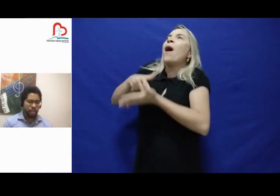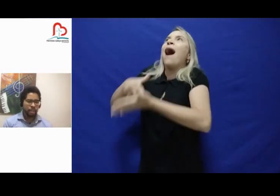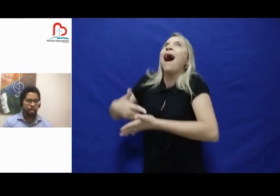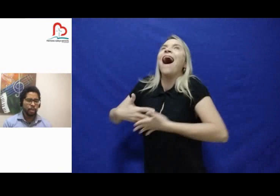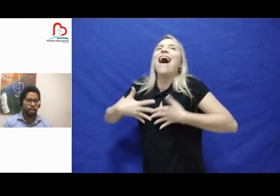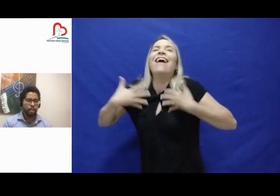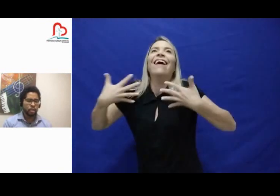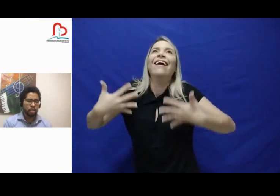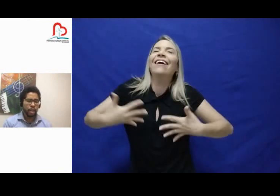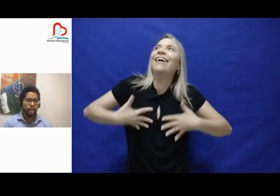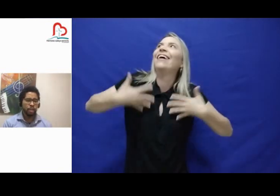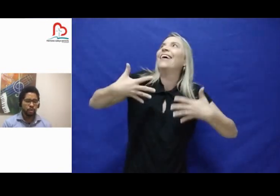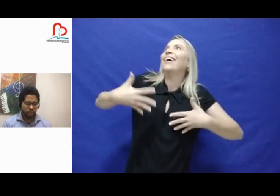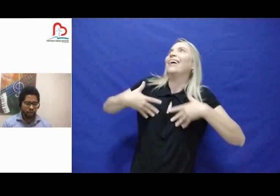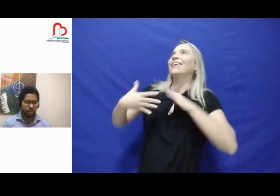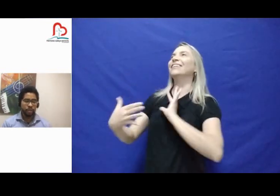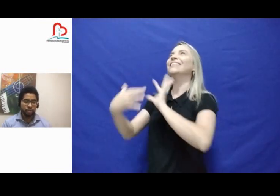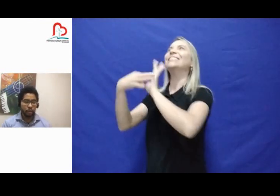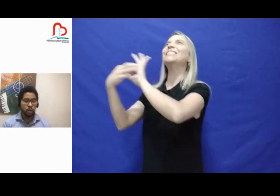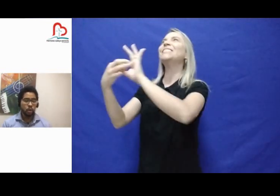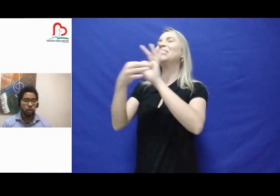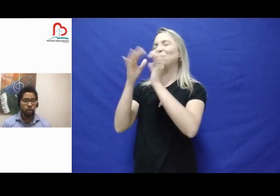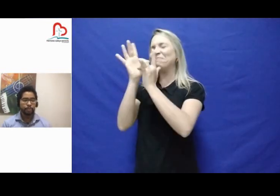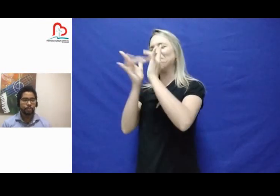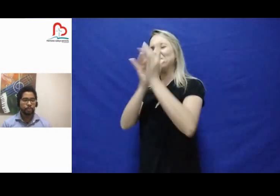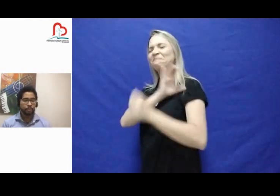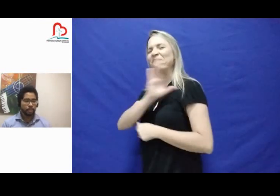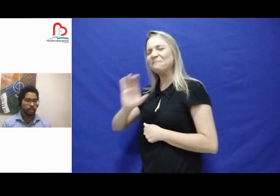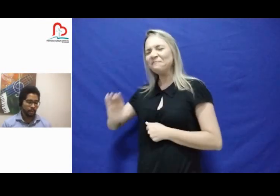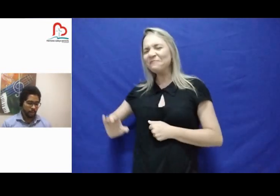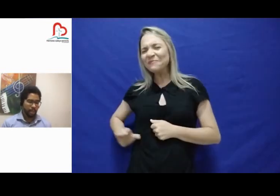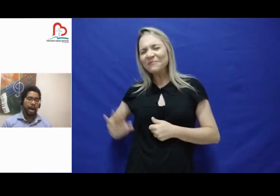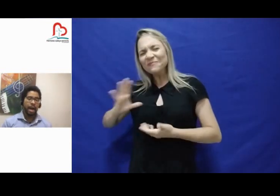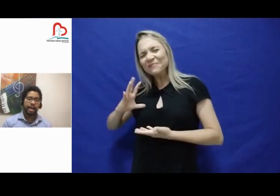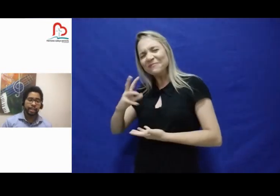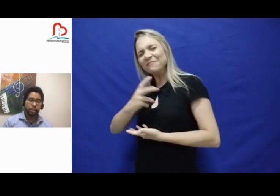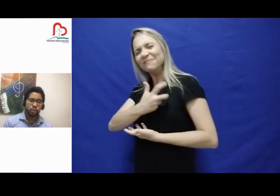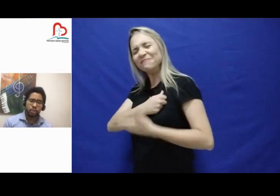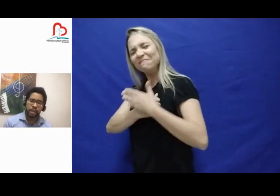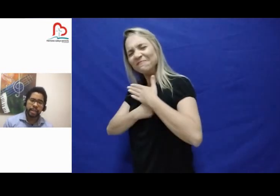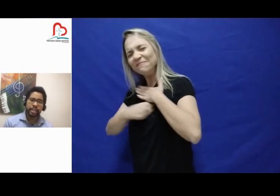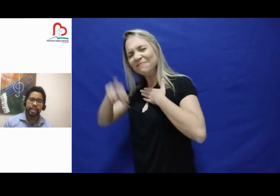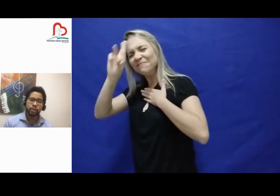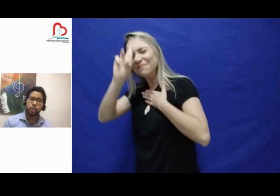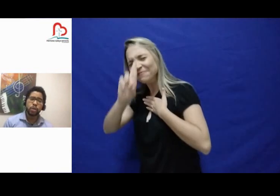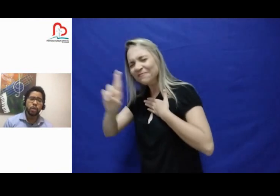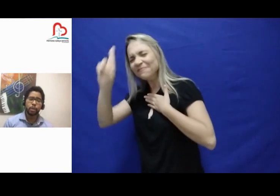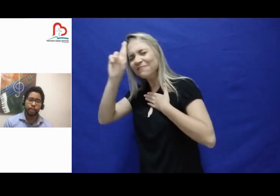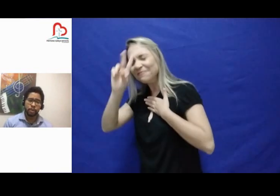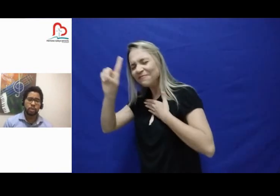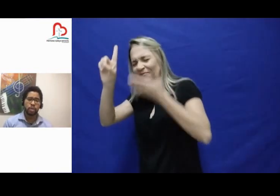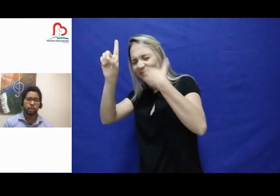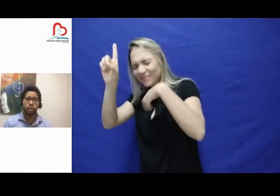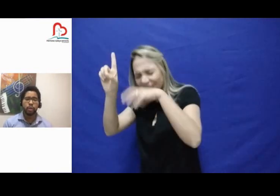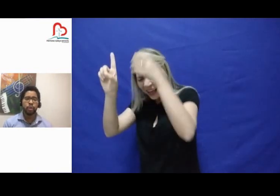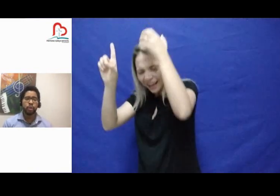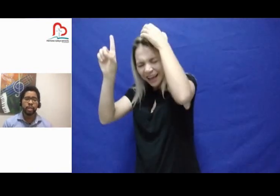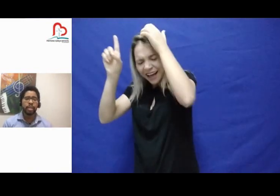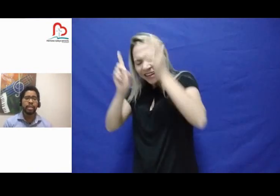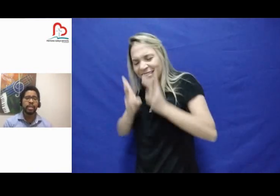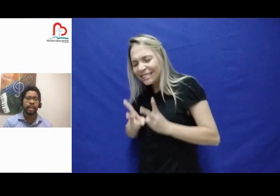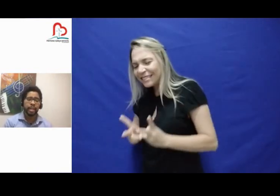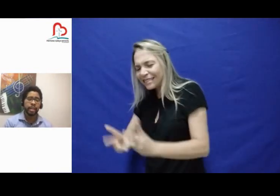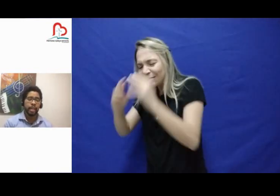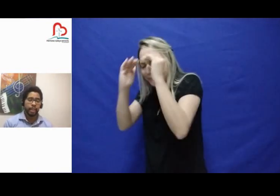sempre firme e cheio de fervor. A Cristo Redentor, meu